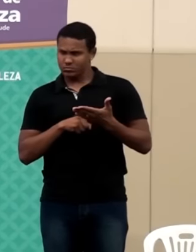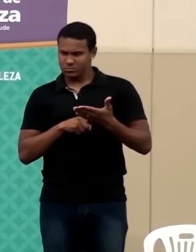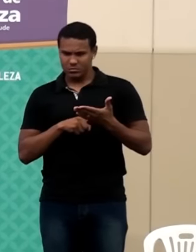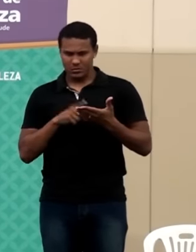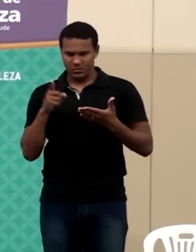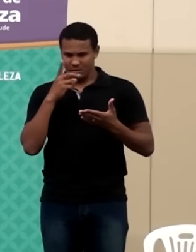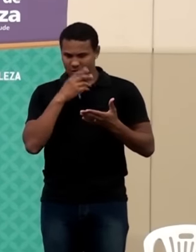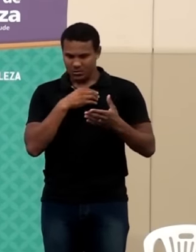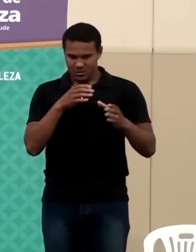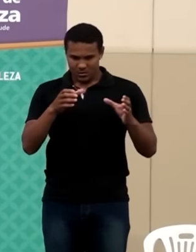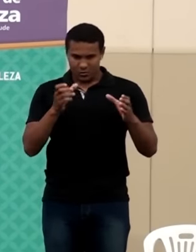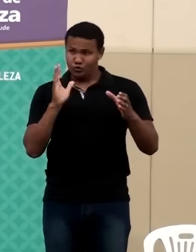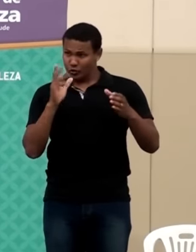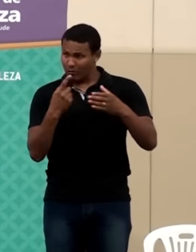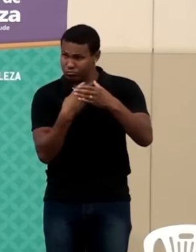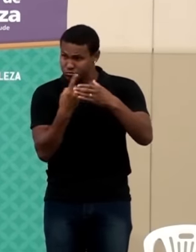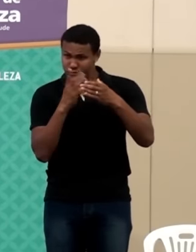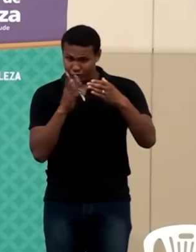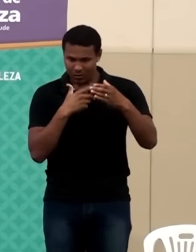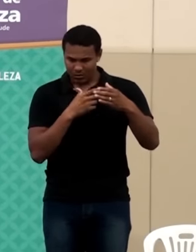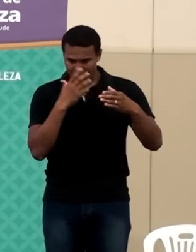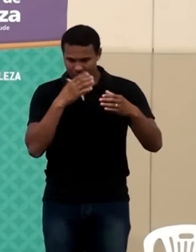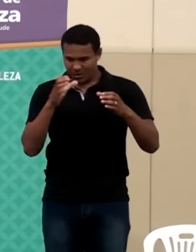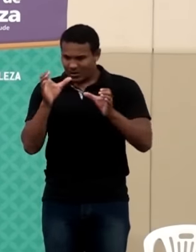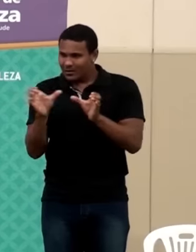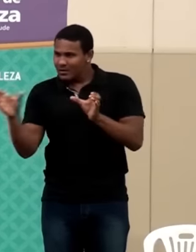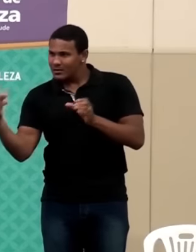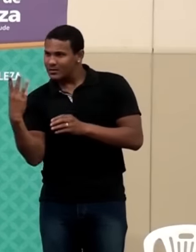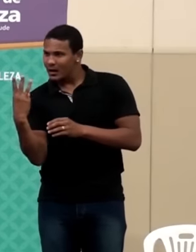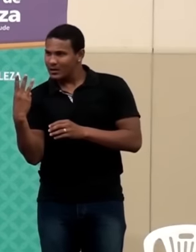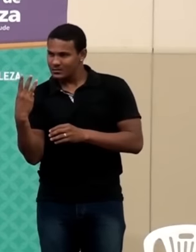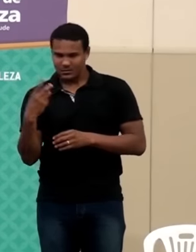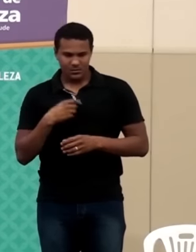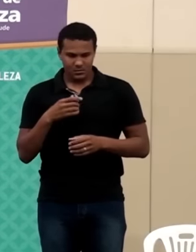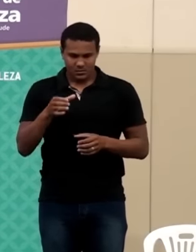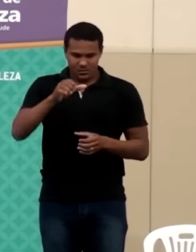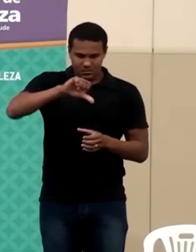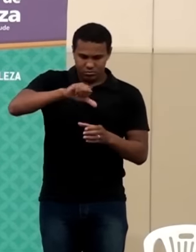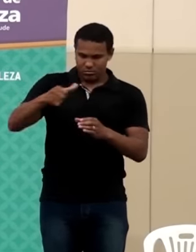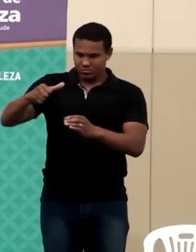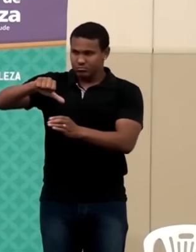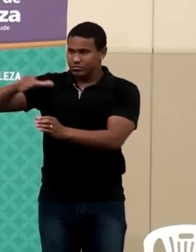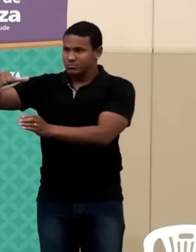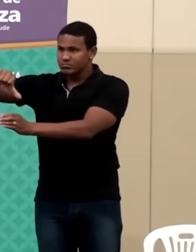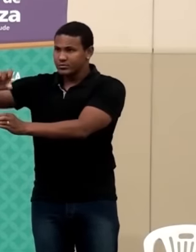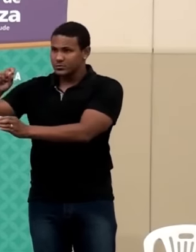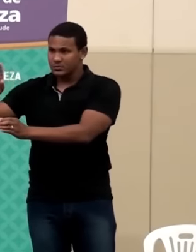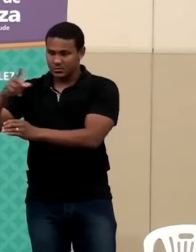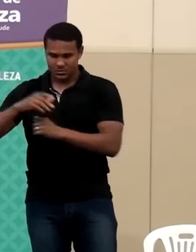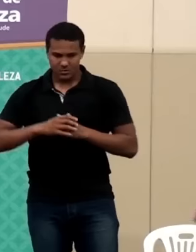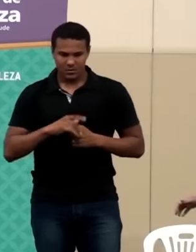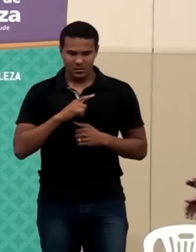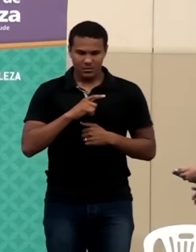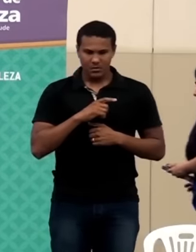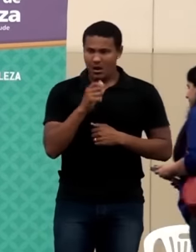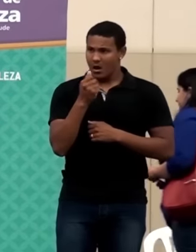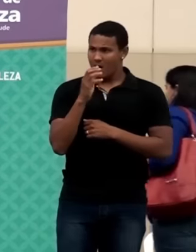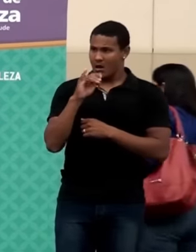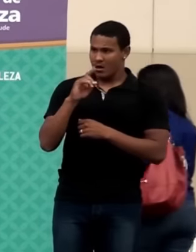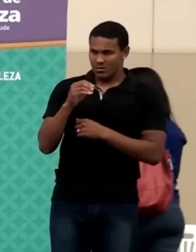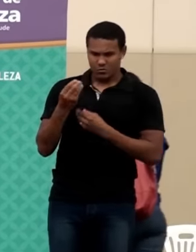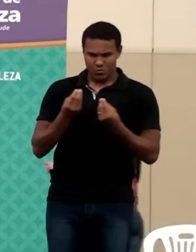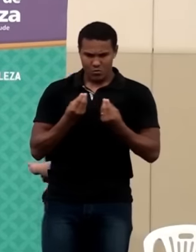B e C, e no primeiro tubo adicionou uma pequena quantidade de vinagre, solução de ácido acético.